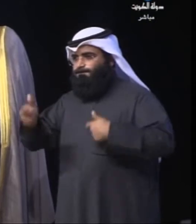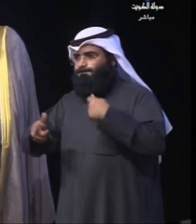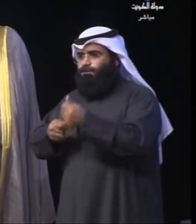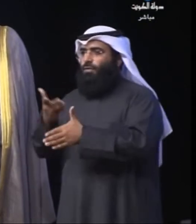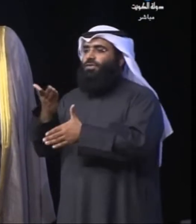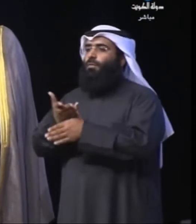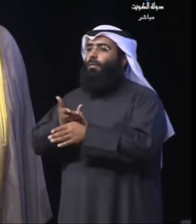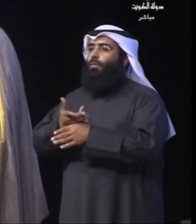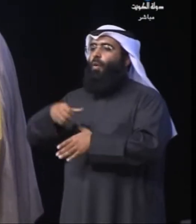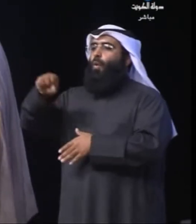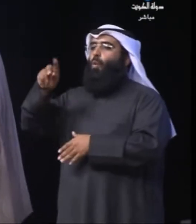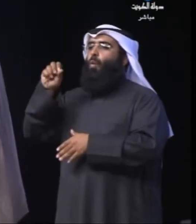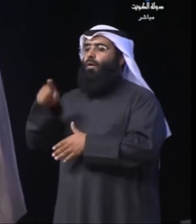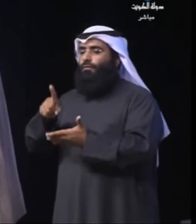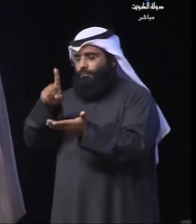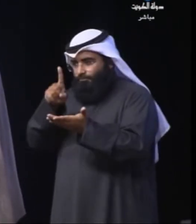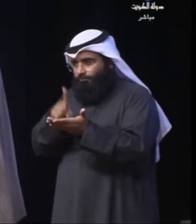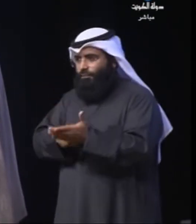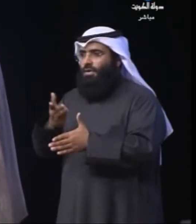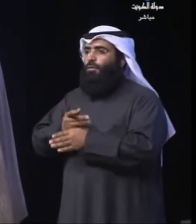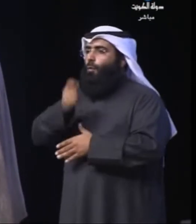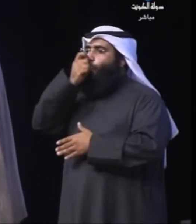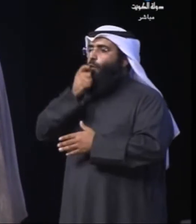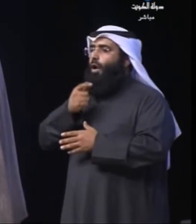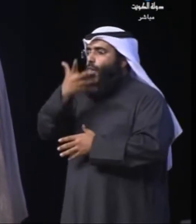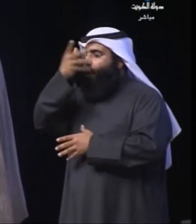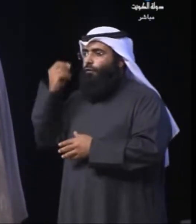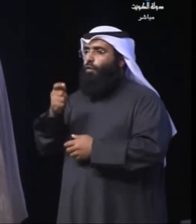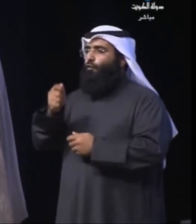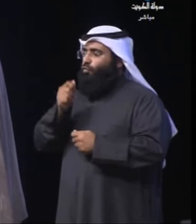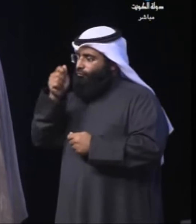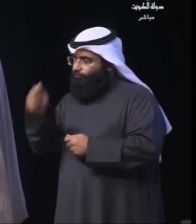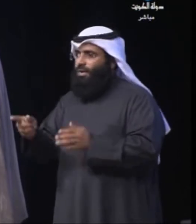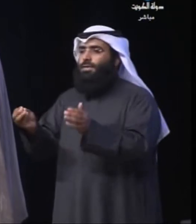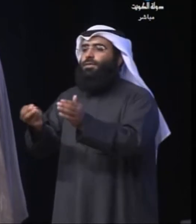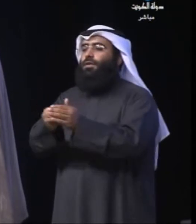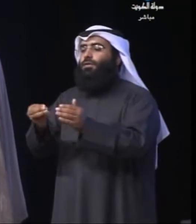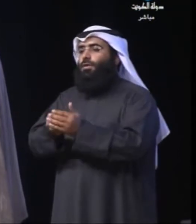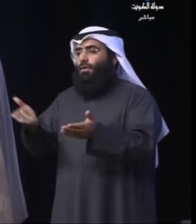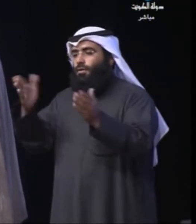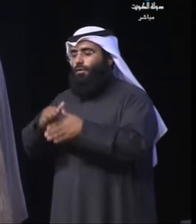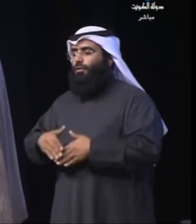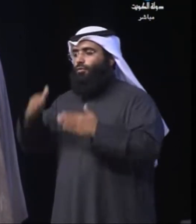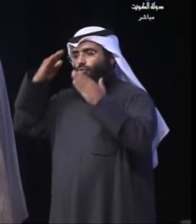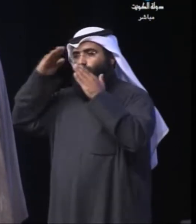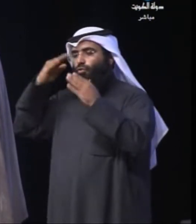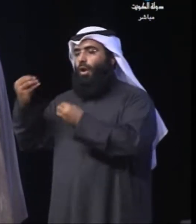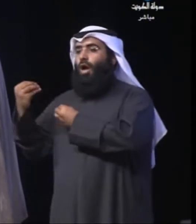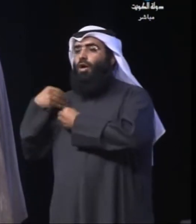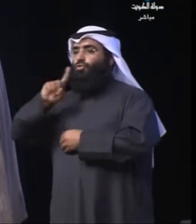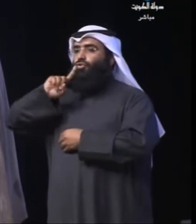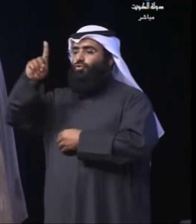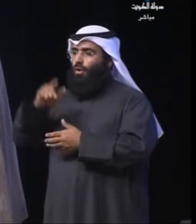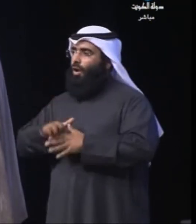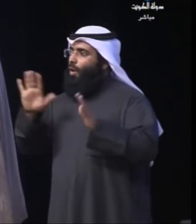لله ومنهم أوقاف على كتاب الله تعالى، فنزف لهم البشرى ما قدمت أيديهم، والشكر موصول لكل من